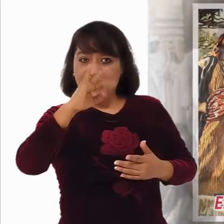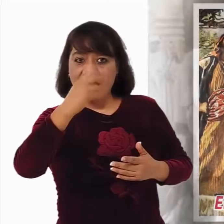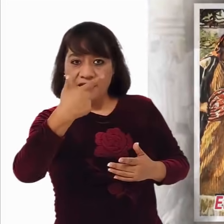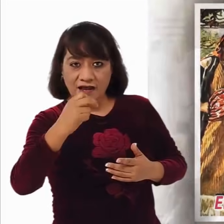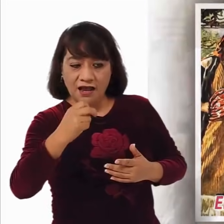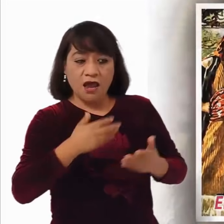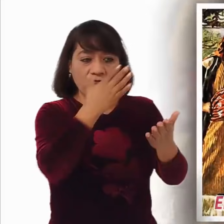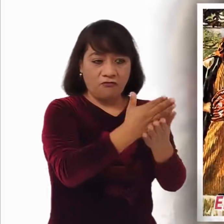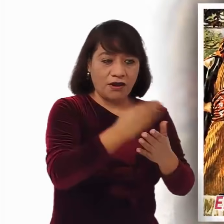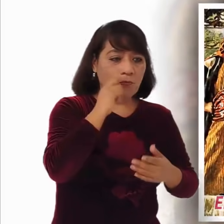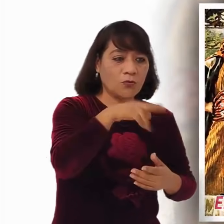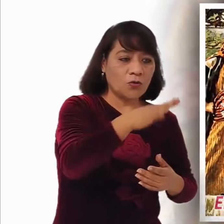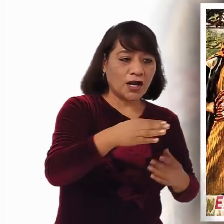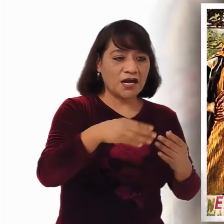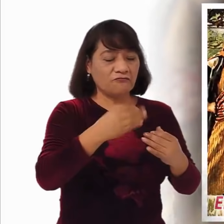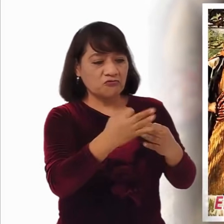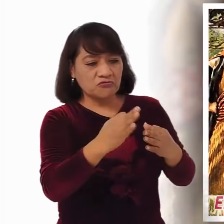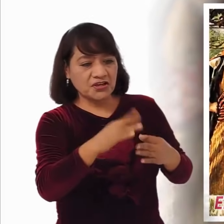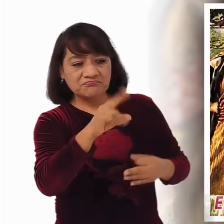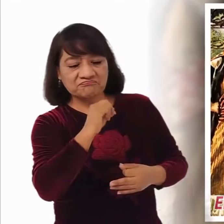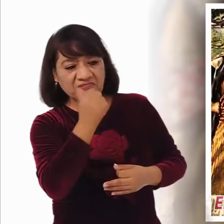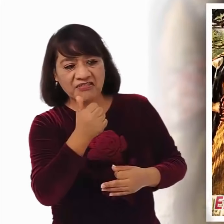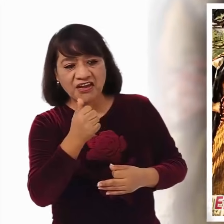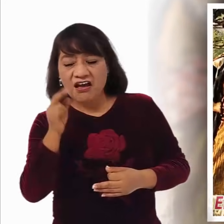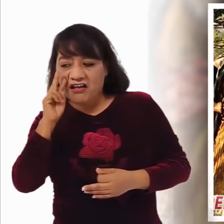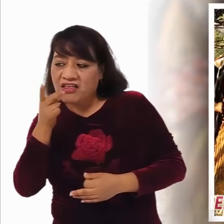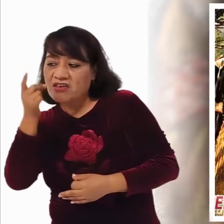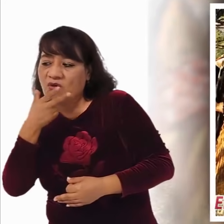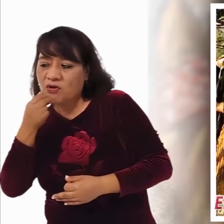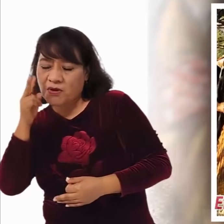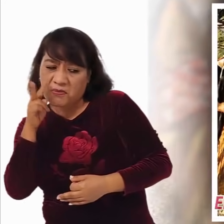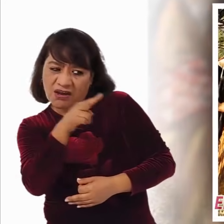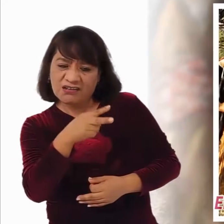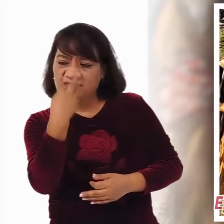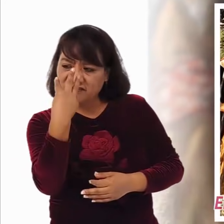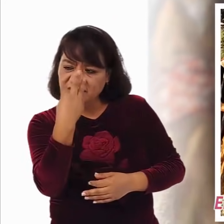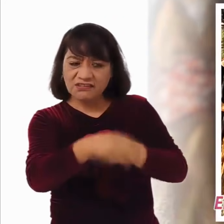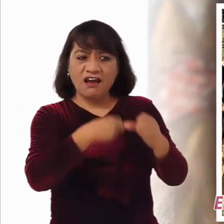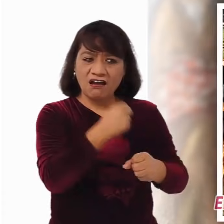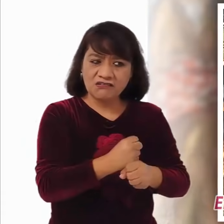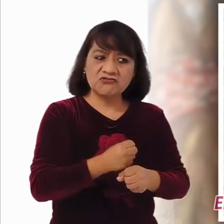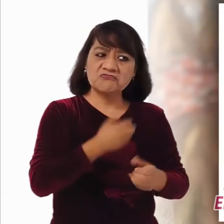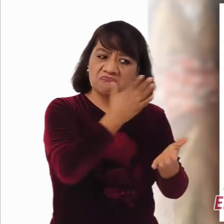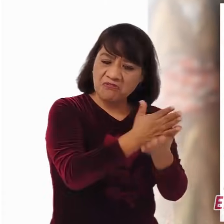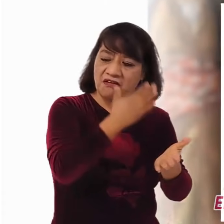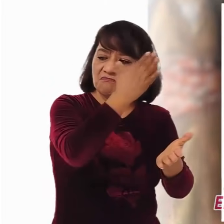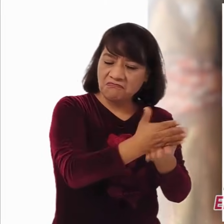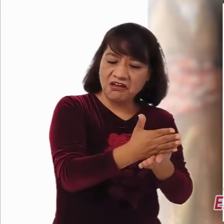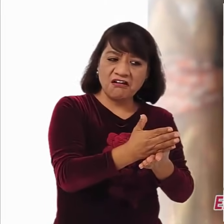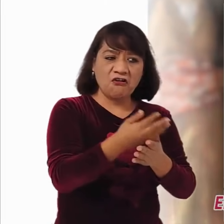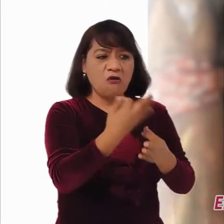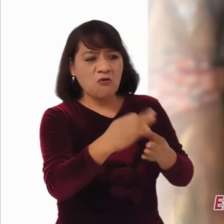encontró. Dijo entonces al viñador: mira, durante 3 años seguidos he venido a buscar higos en esta